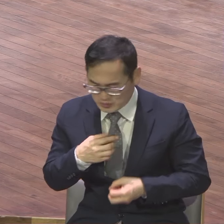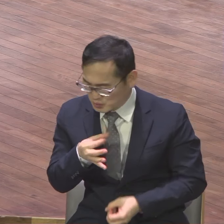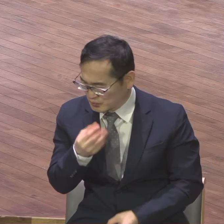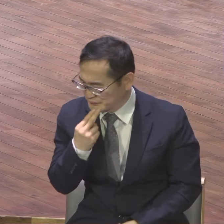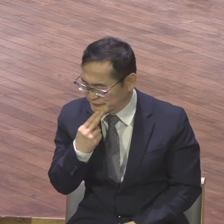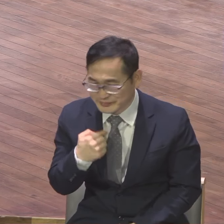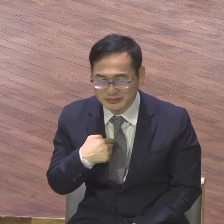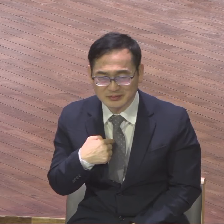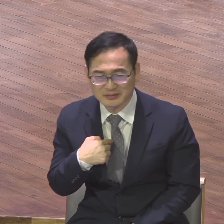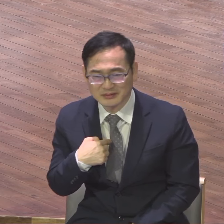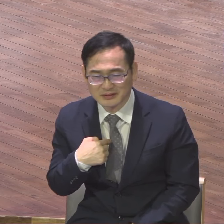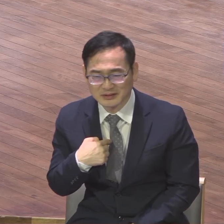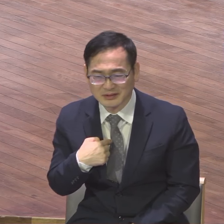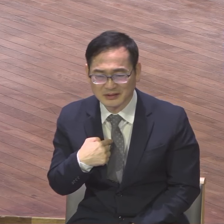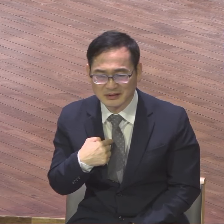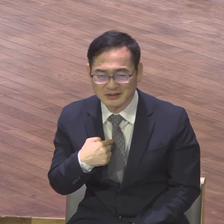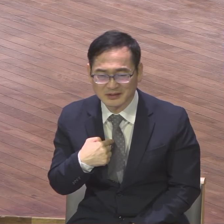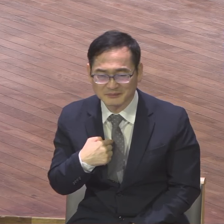없으니까.